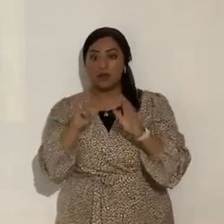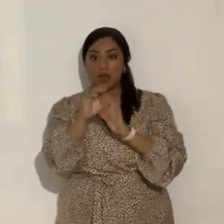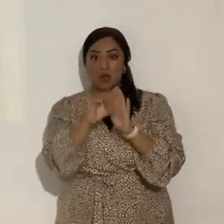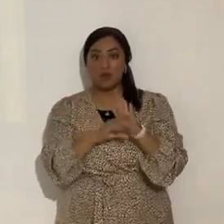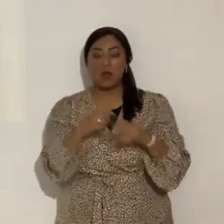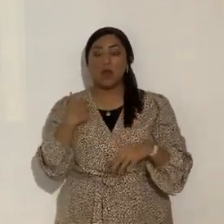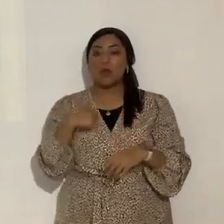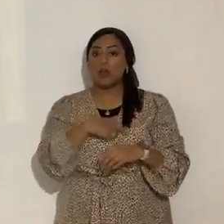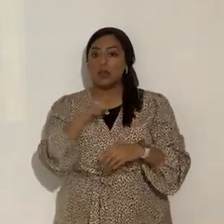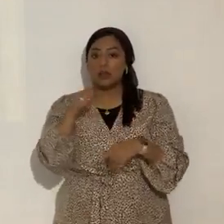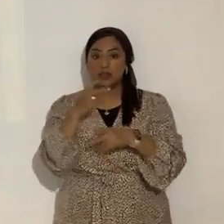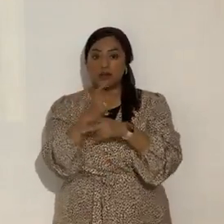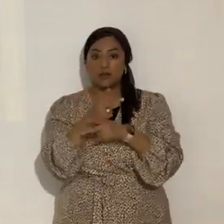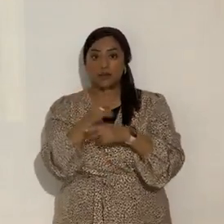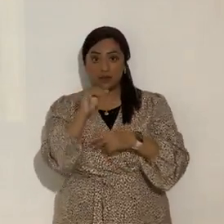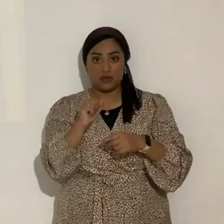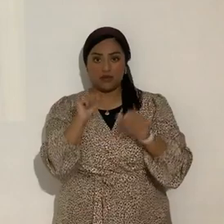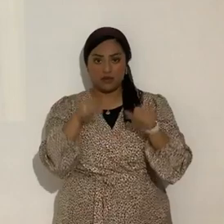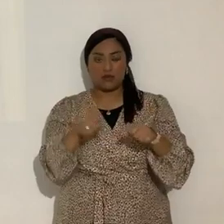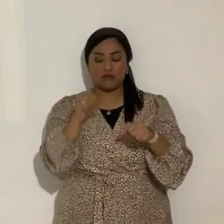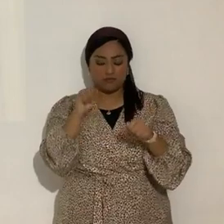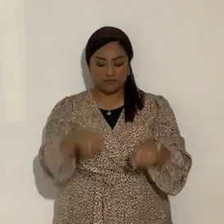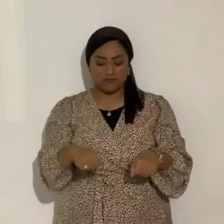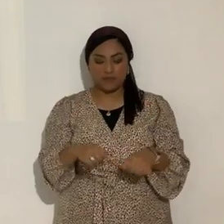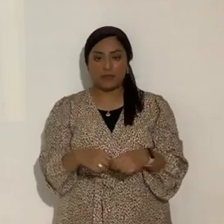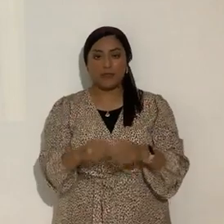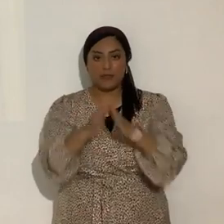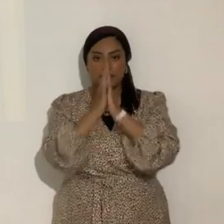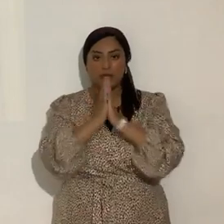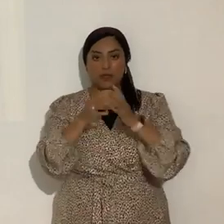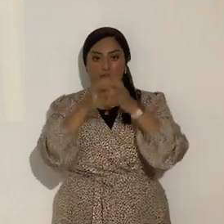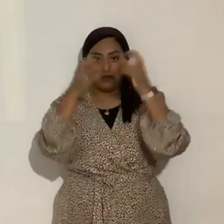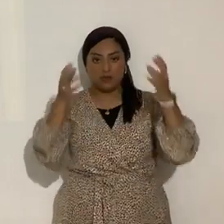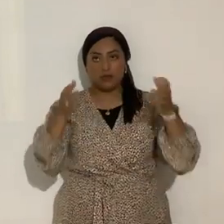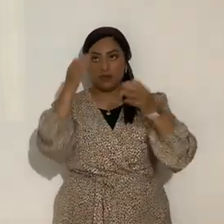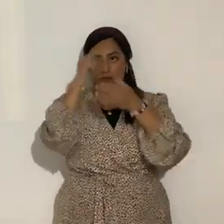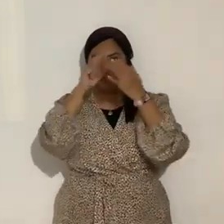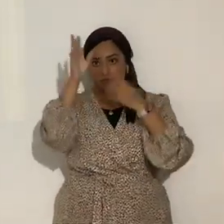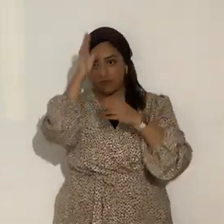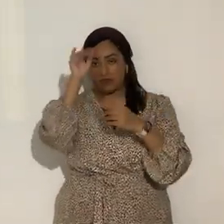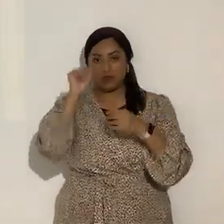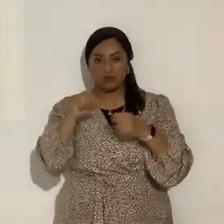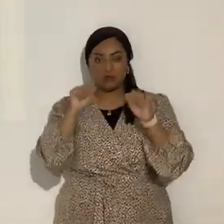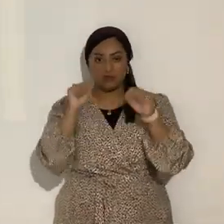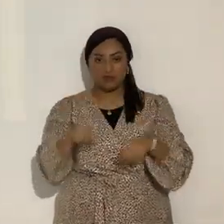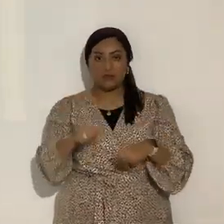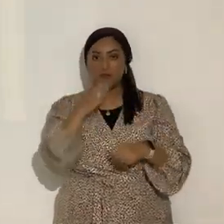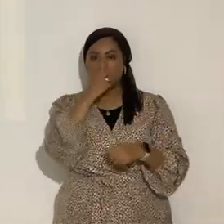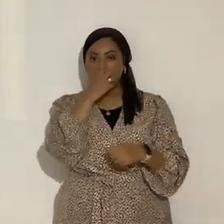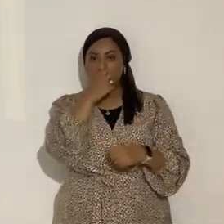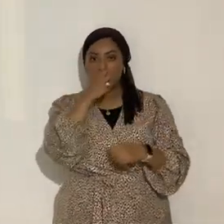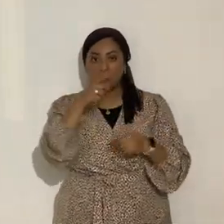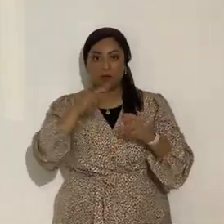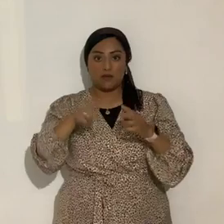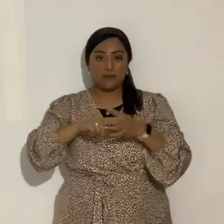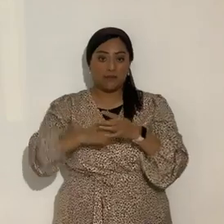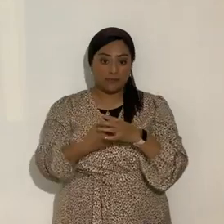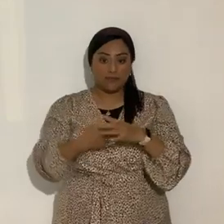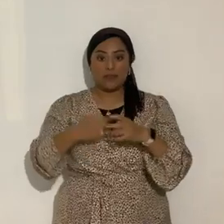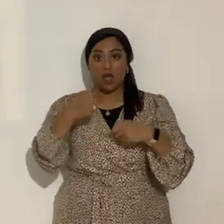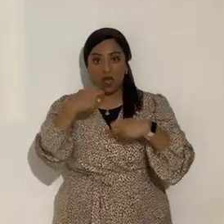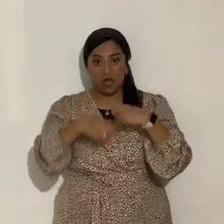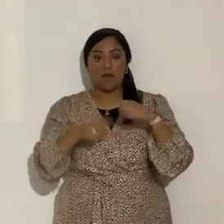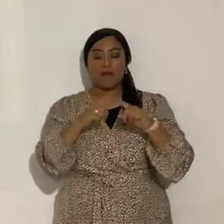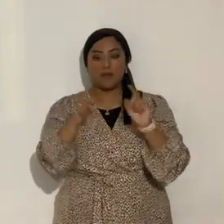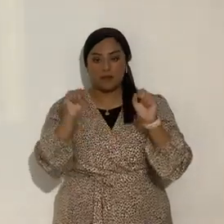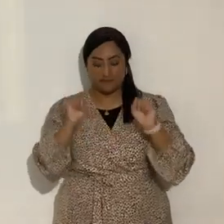que cumplirlo. ¿Se puede? Sí, sí se puede. ¿Sí? Orando mucho al Eterno y sí se puede. Los que están empezando les va a costar trabajo,